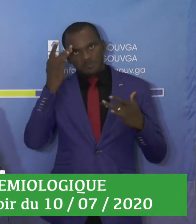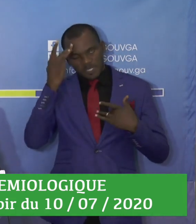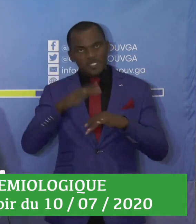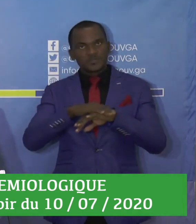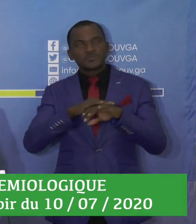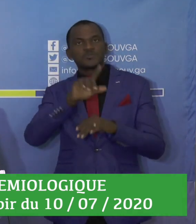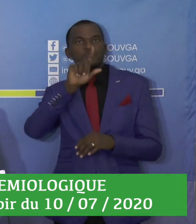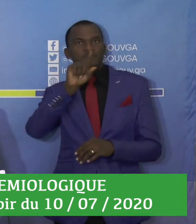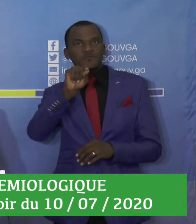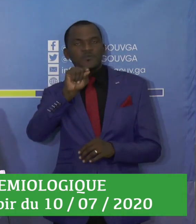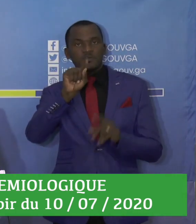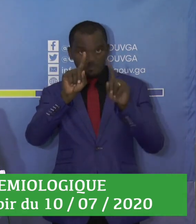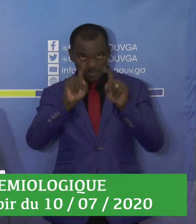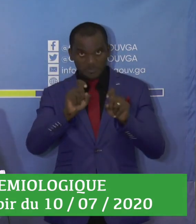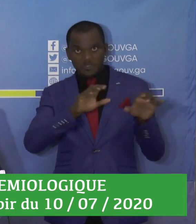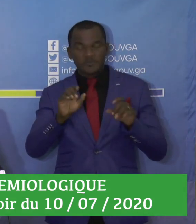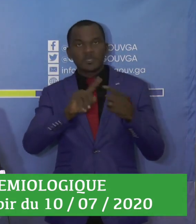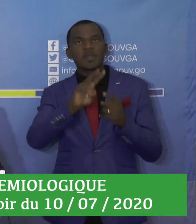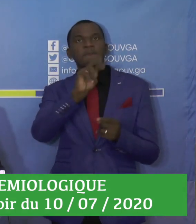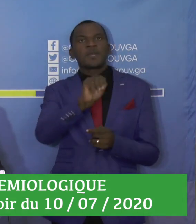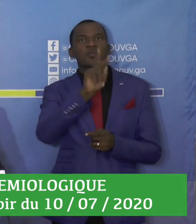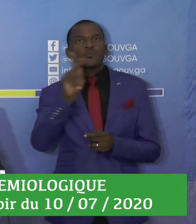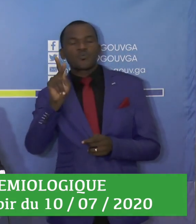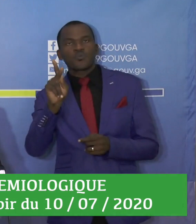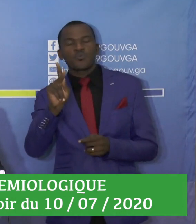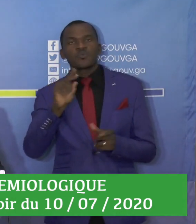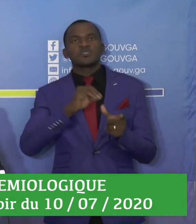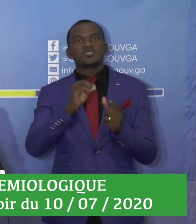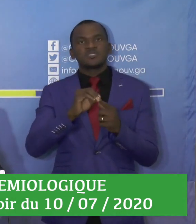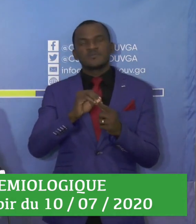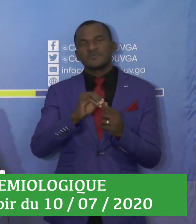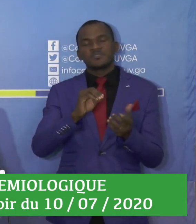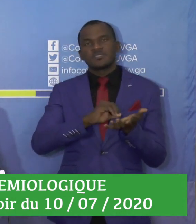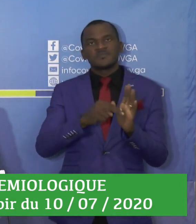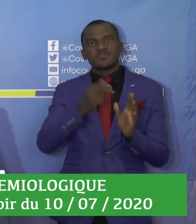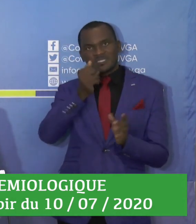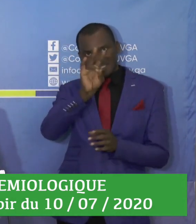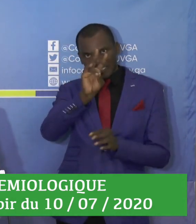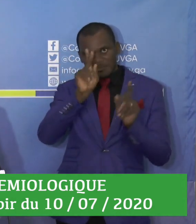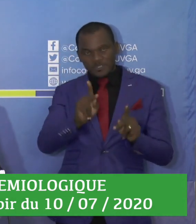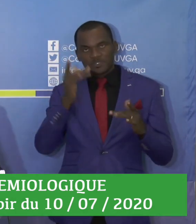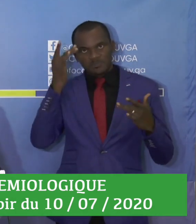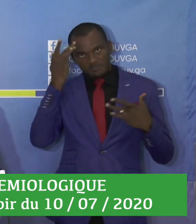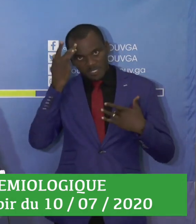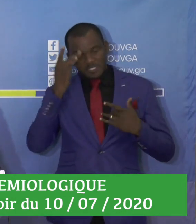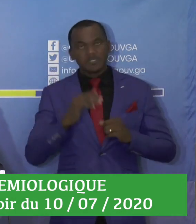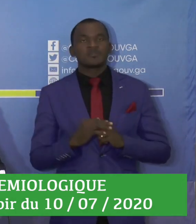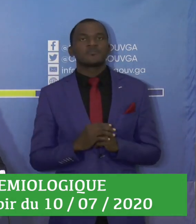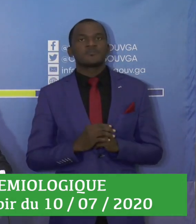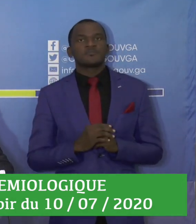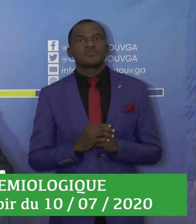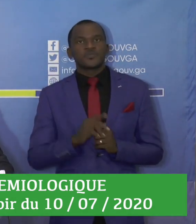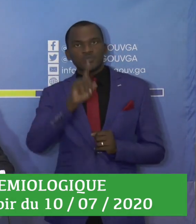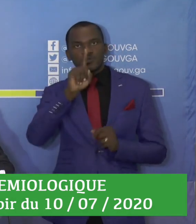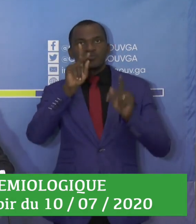sur 20 prélèvements effectués à Makoukou, soit un total de 17 cas positifs dans la province de Logoué-Vindo.